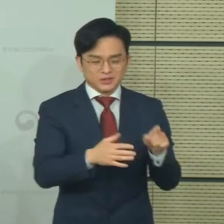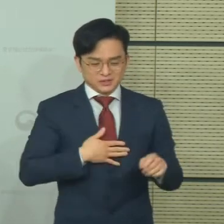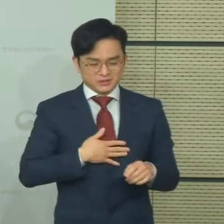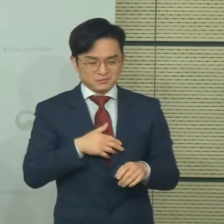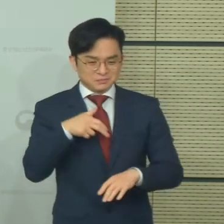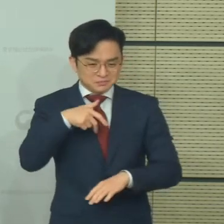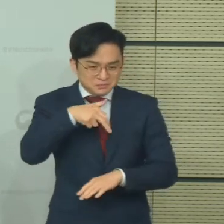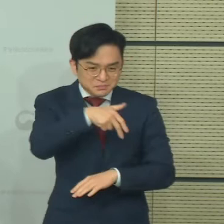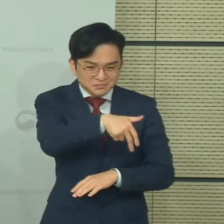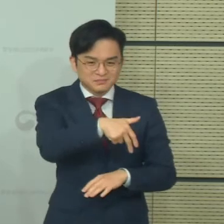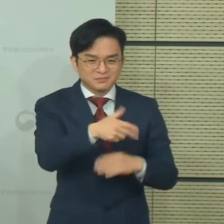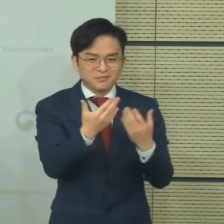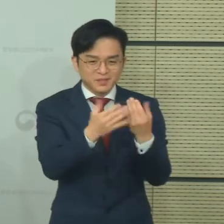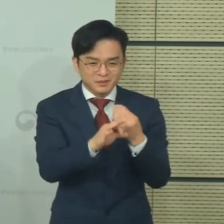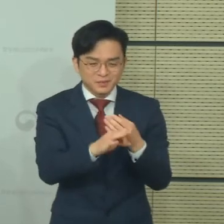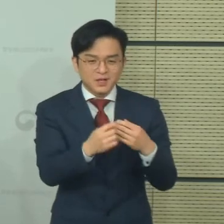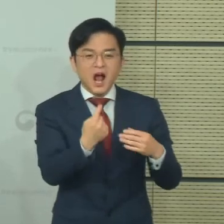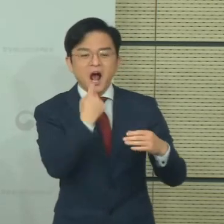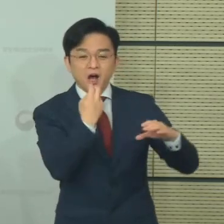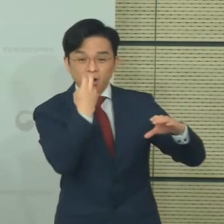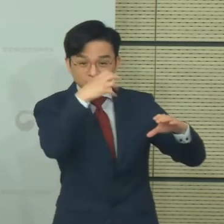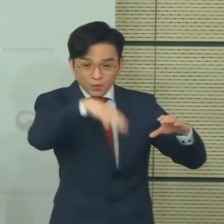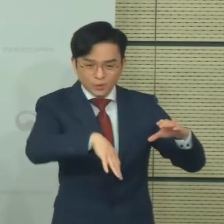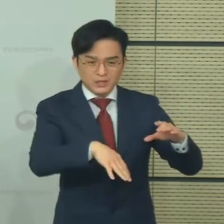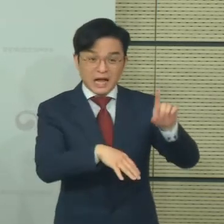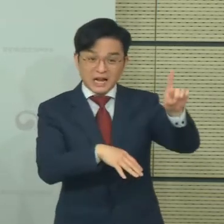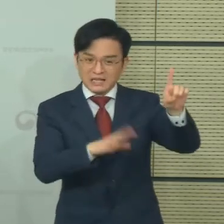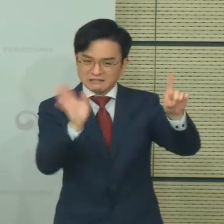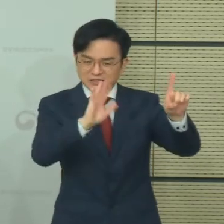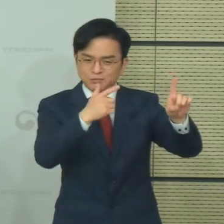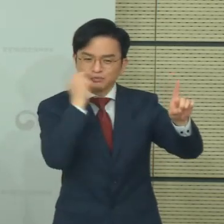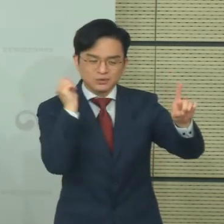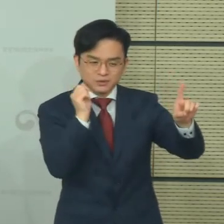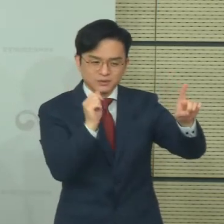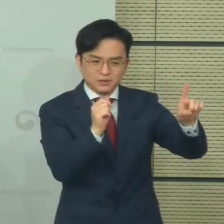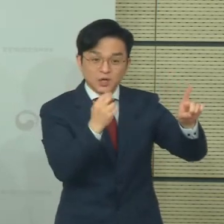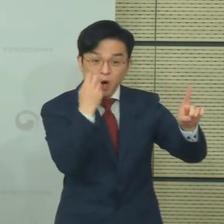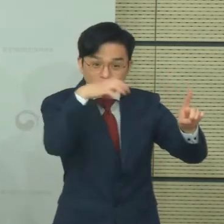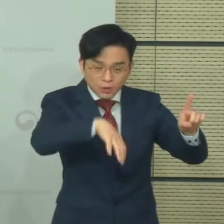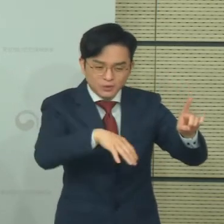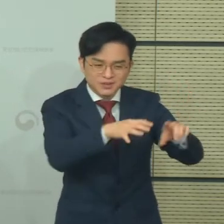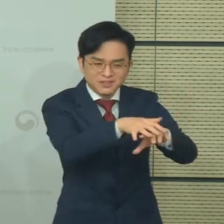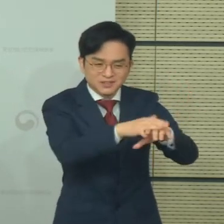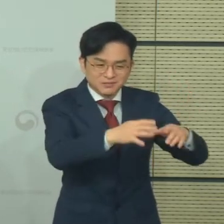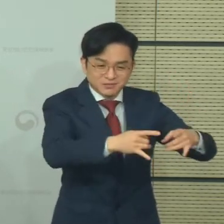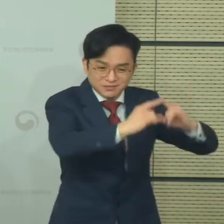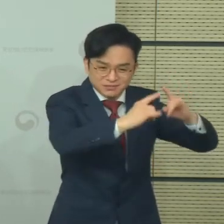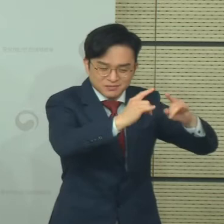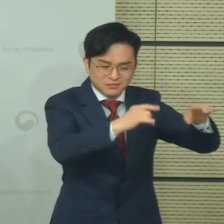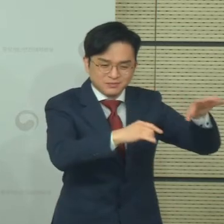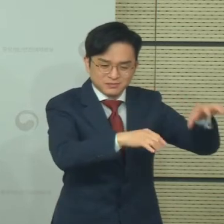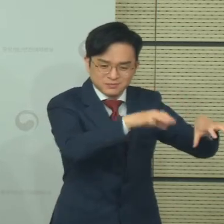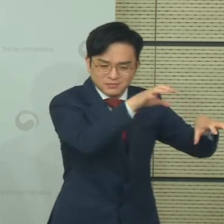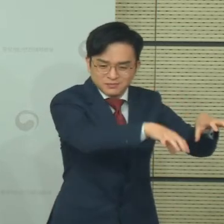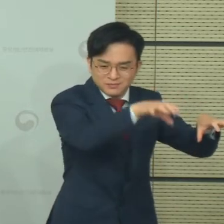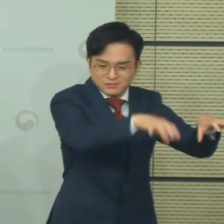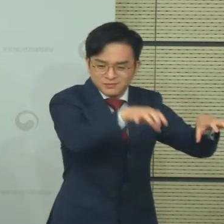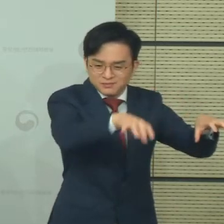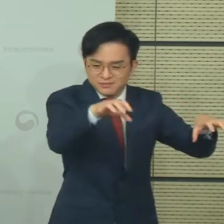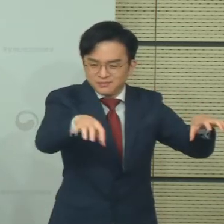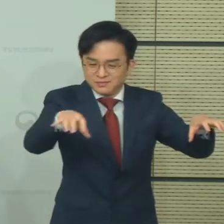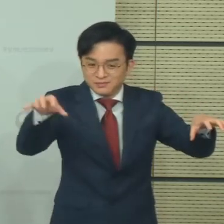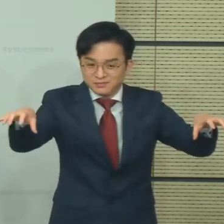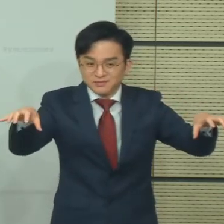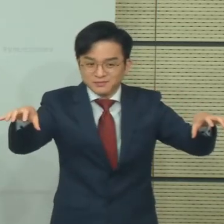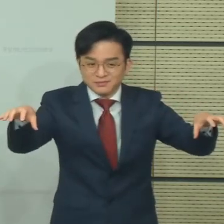설치하고, 부스 내에 이제 의료진들이 검체 채취하는 인력들이 있고, 그 다음에 걸어가면서 이제 검체 채취를 하는